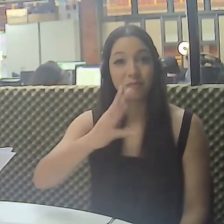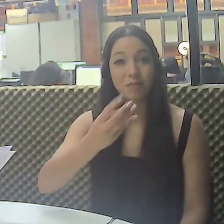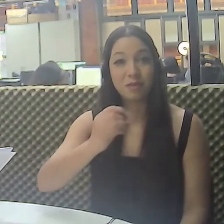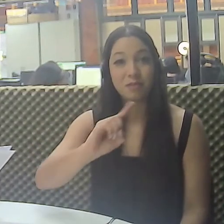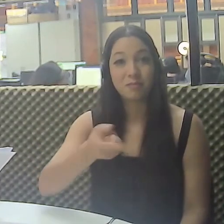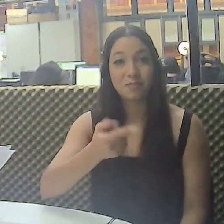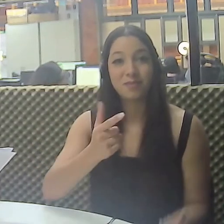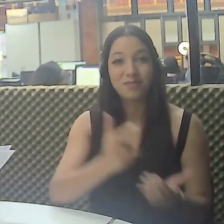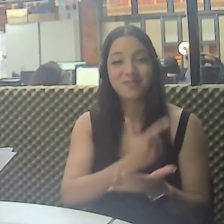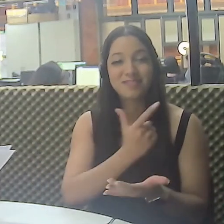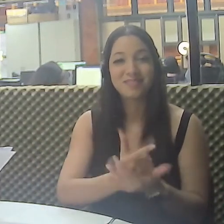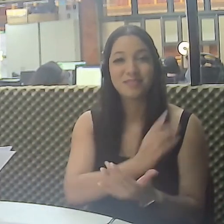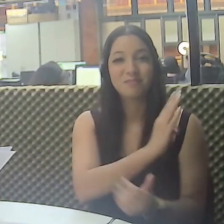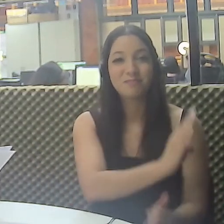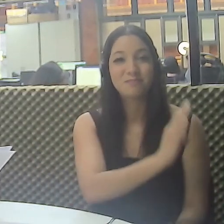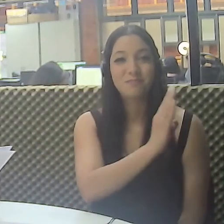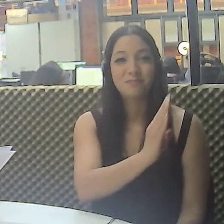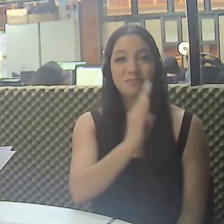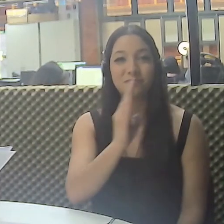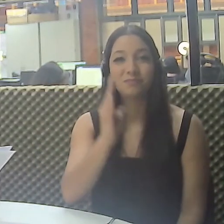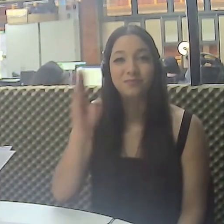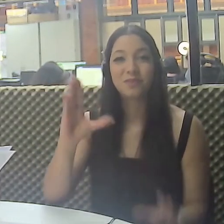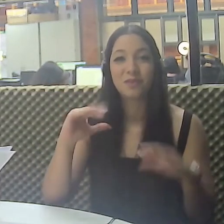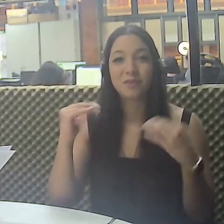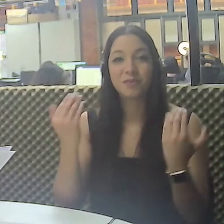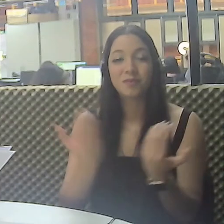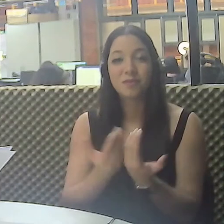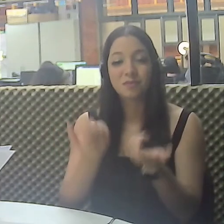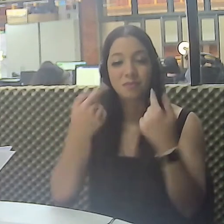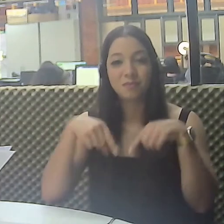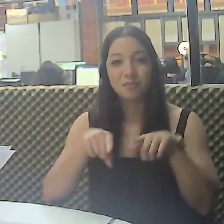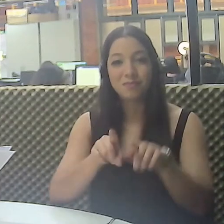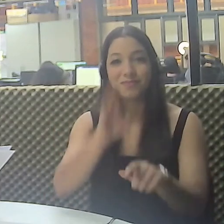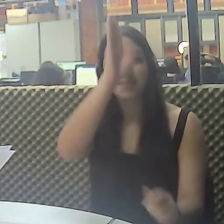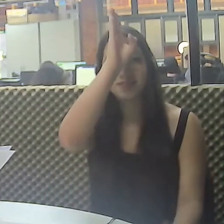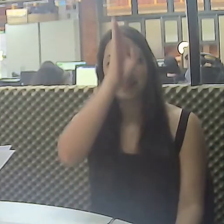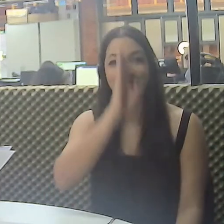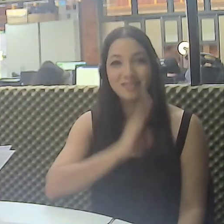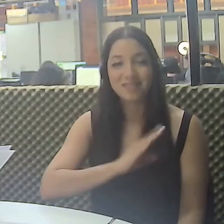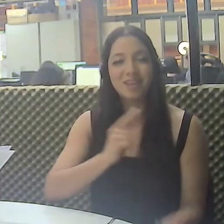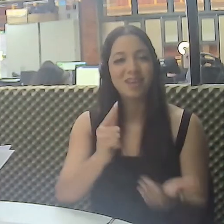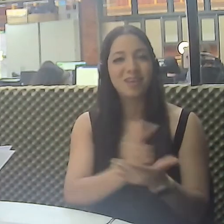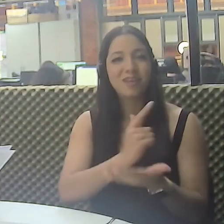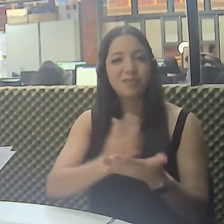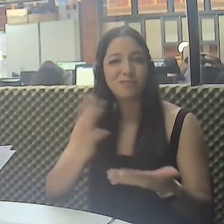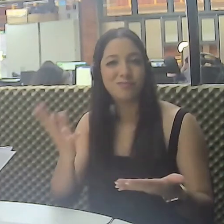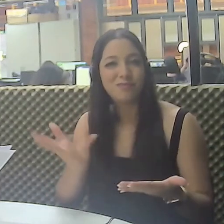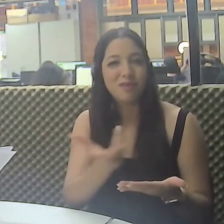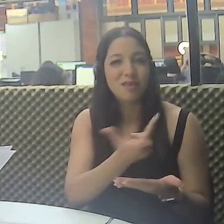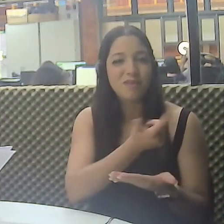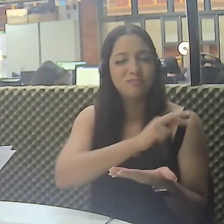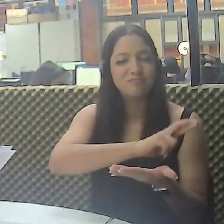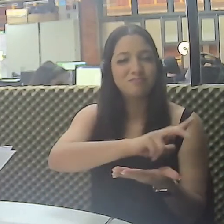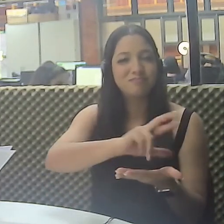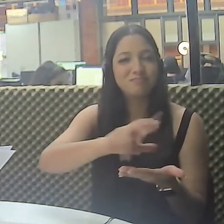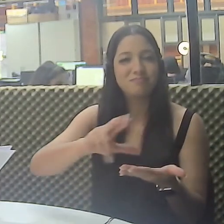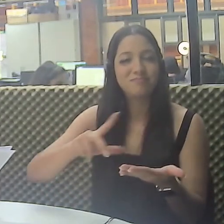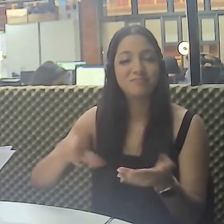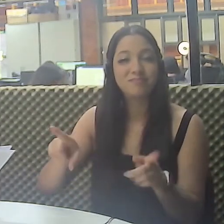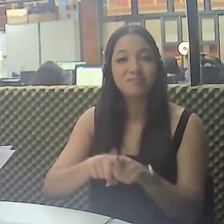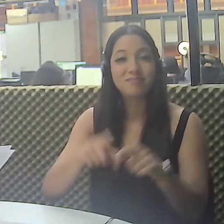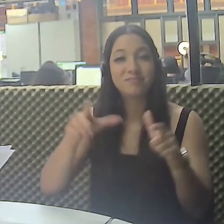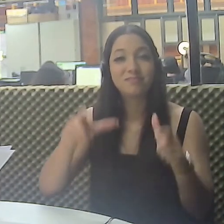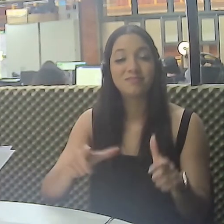em seu acervo, o espaço serve à comunidade com empréstimos gratuitos de obras literárias em geral. Além disso, no local